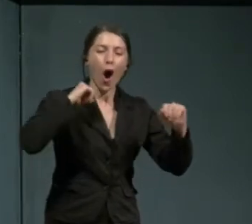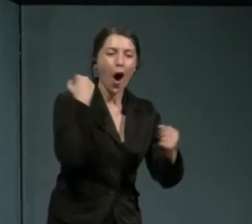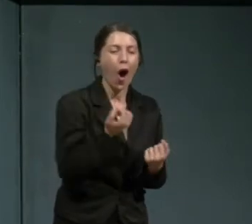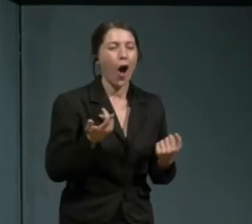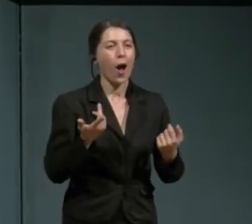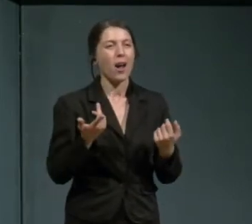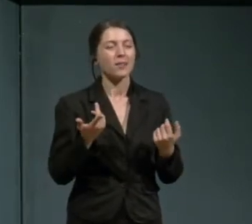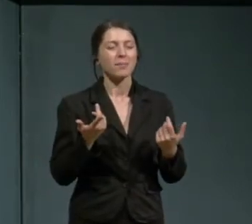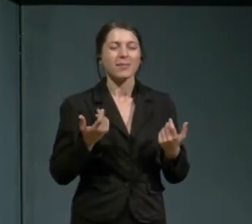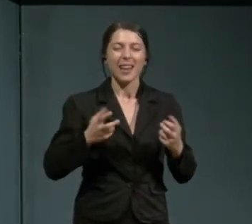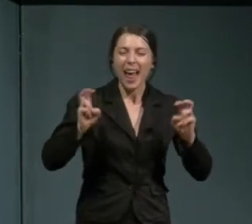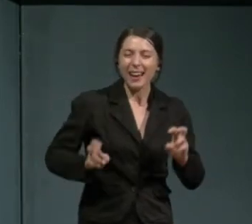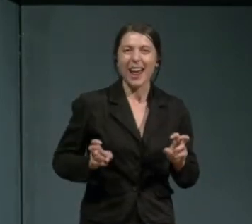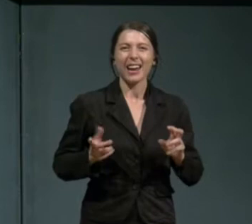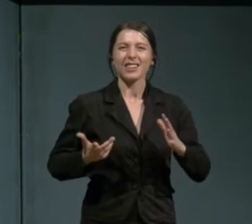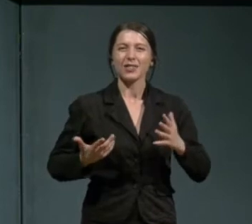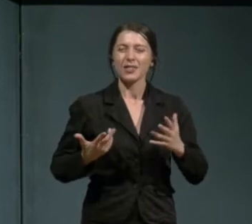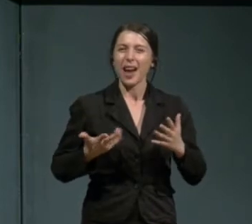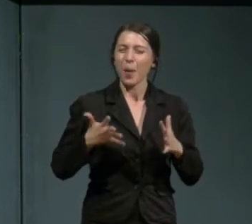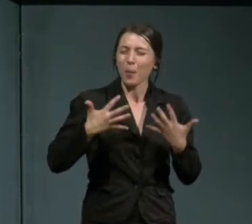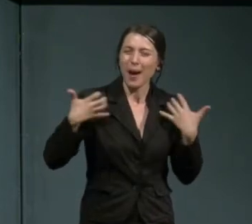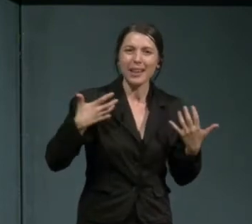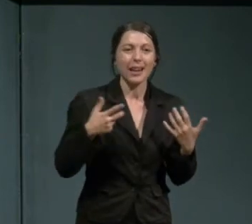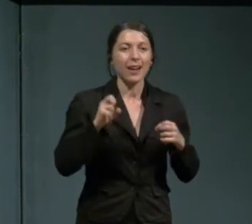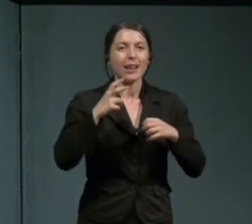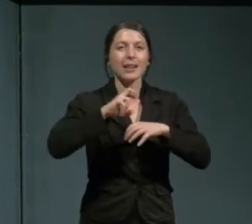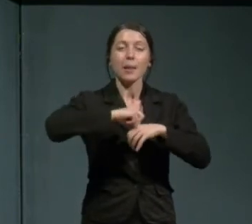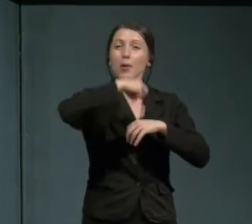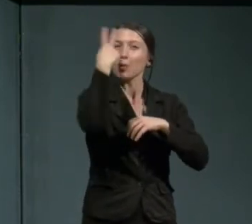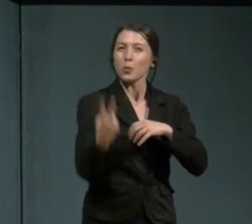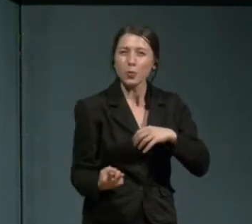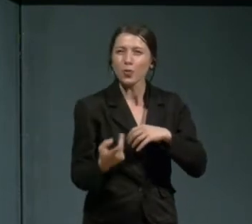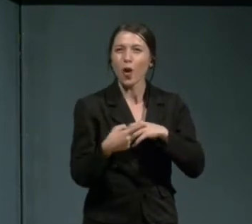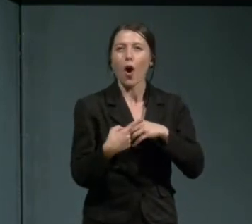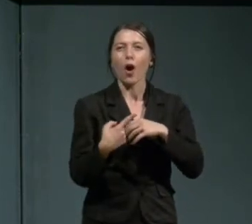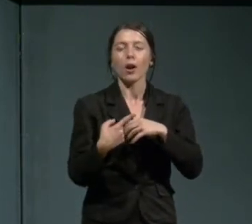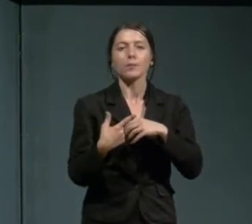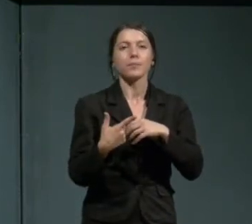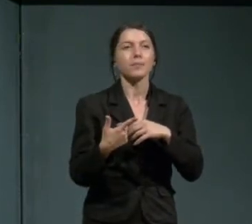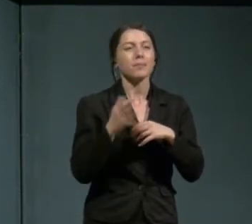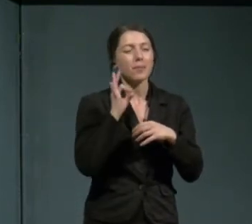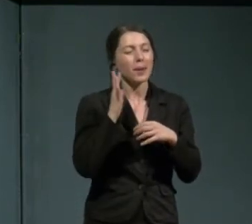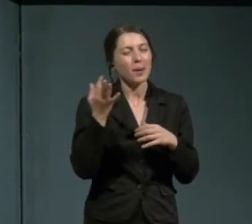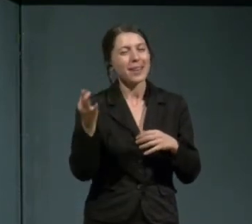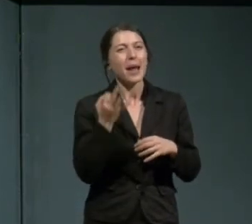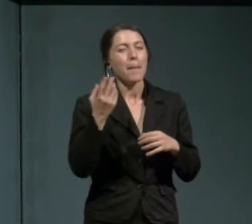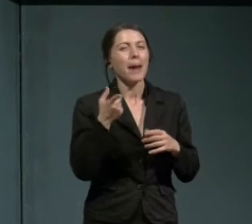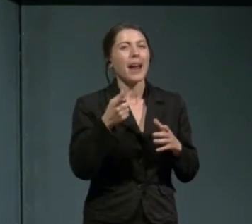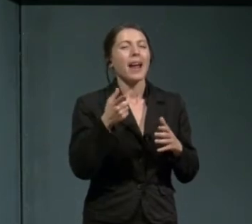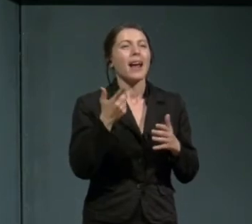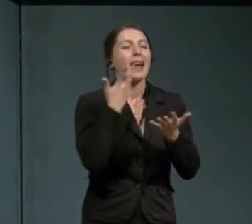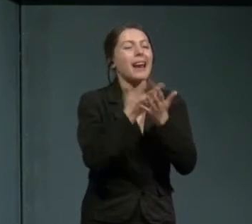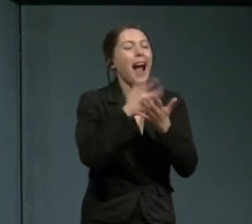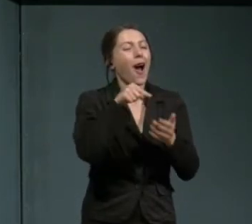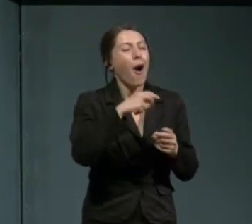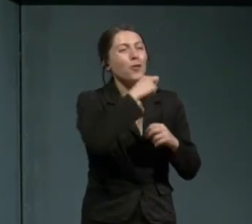nell'ora normalità il tuffo è vero al centro c'è proprio questa storia di